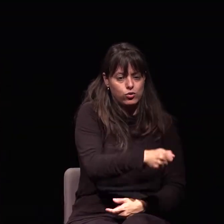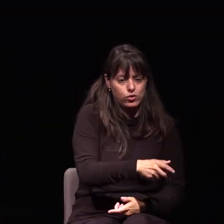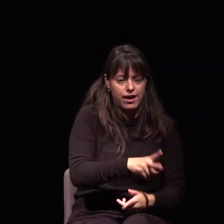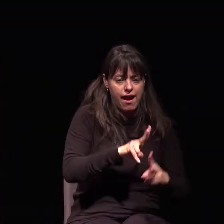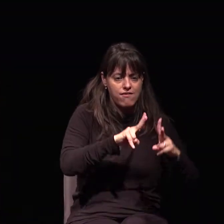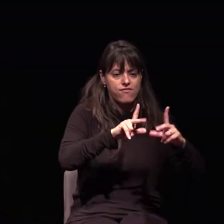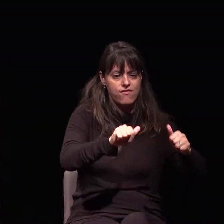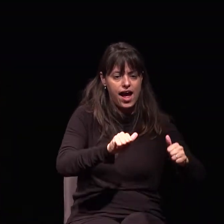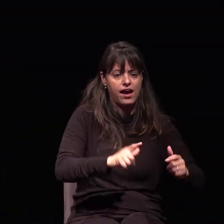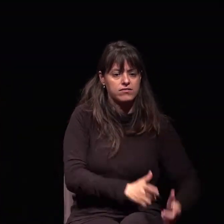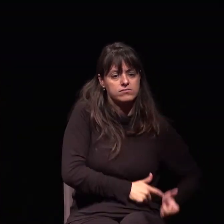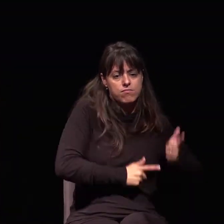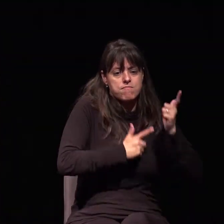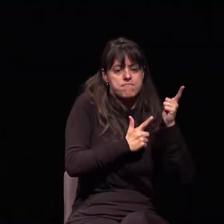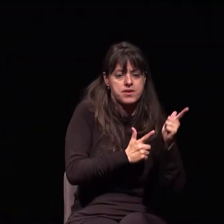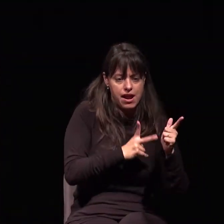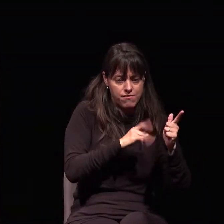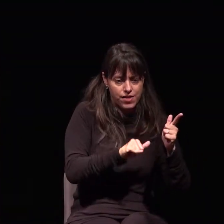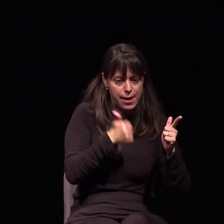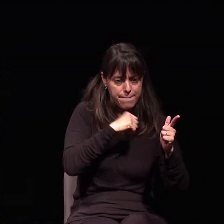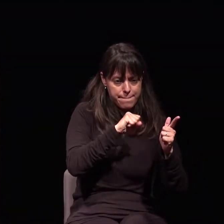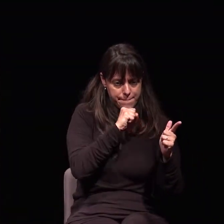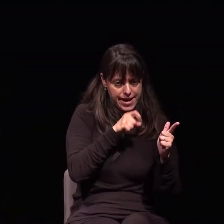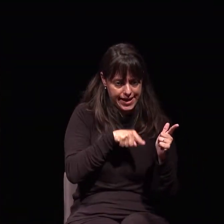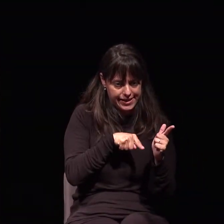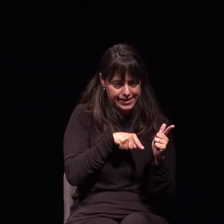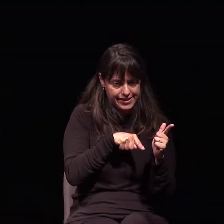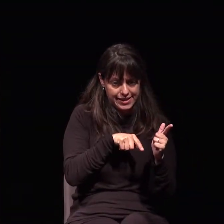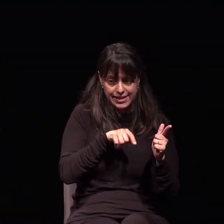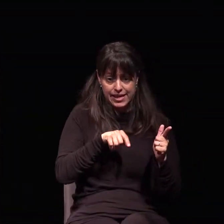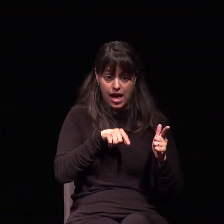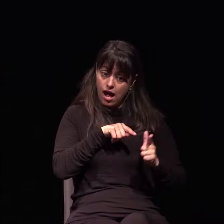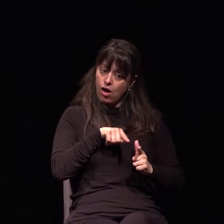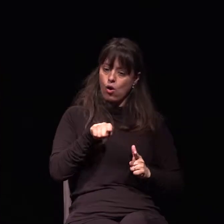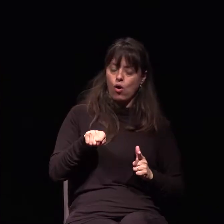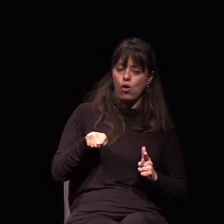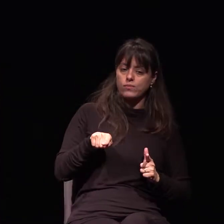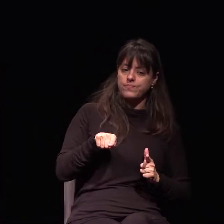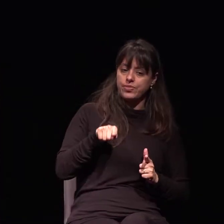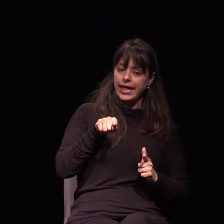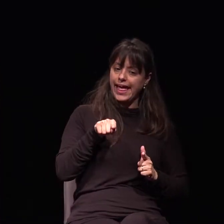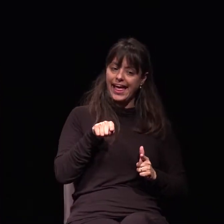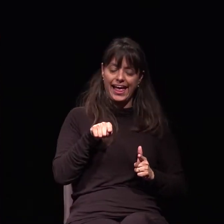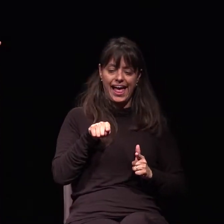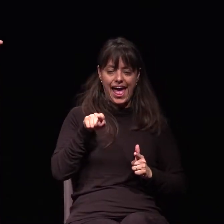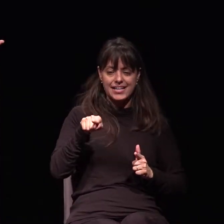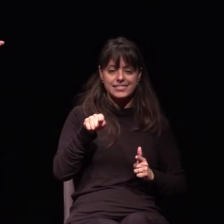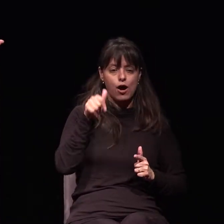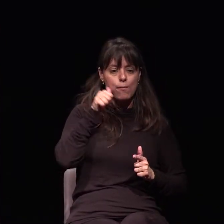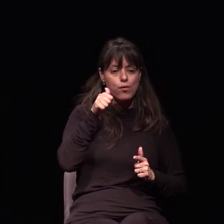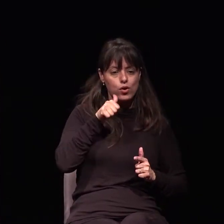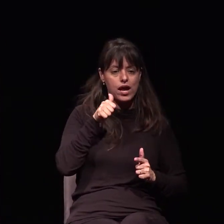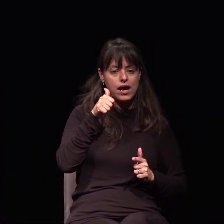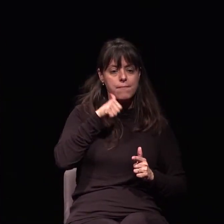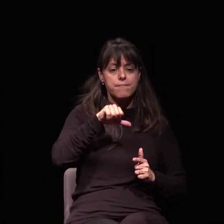luta armada. Essa mulher-mãe, pelos torturadores, ela vai chamar de